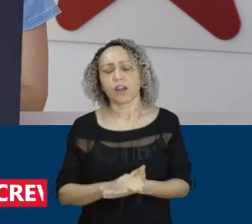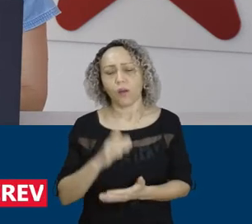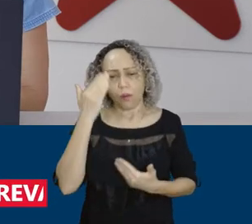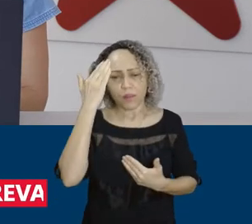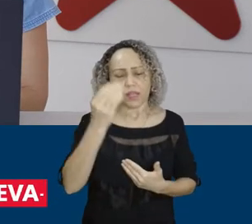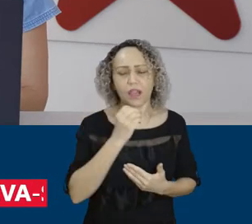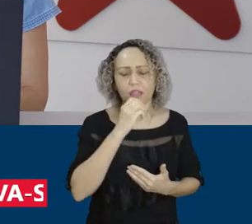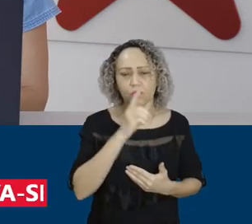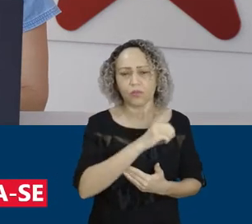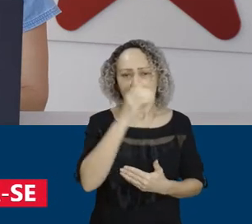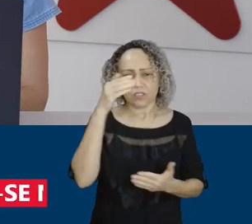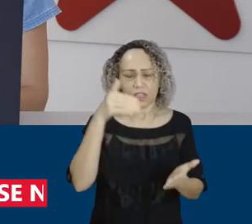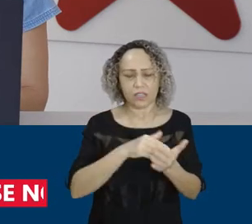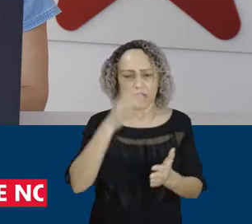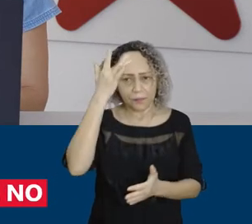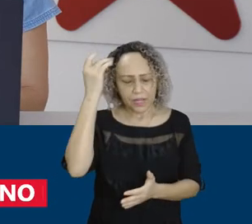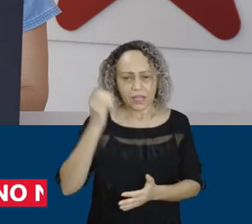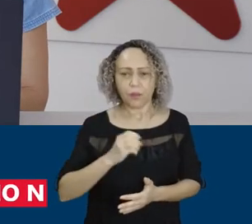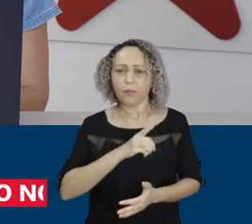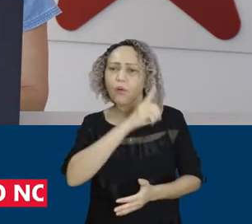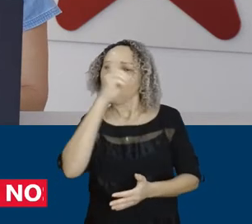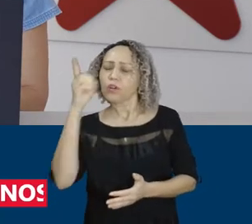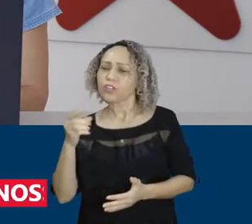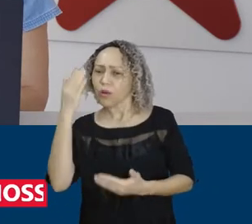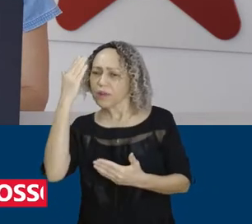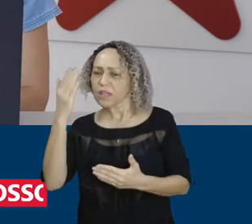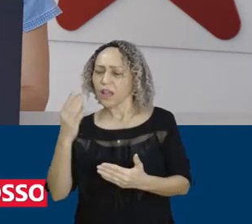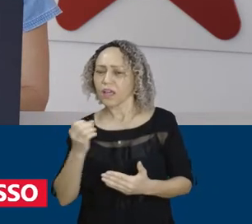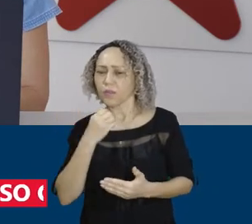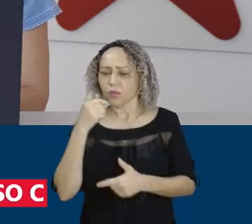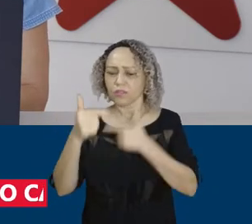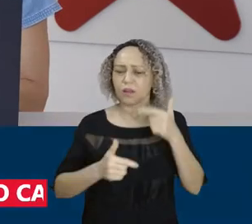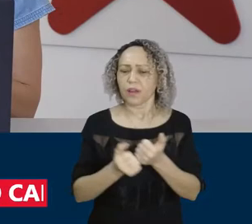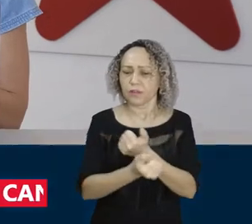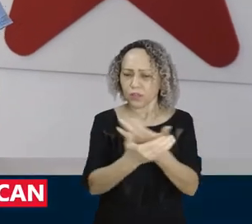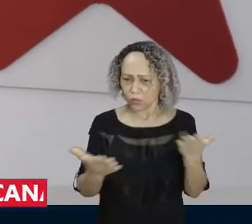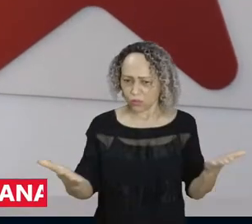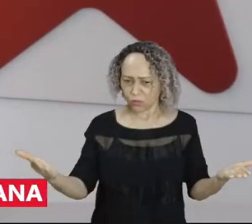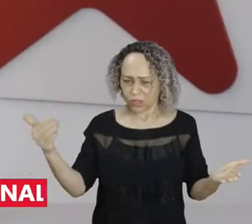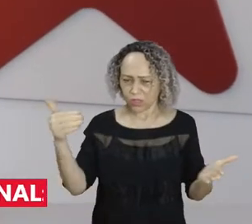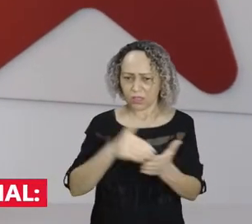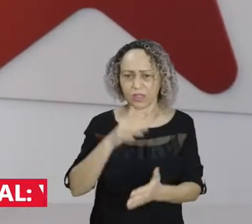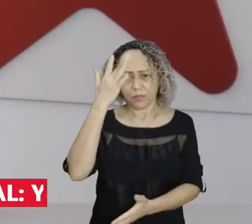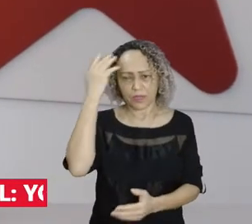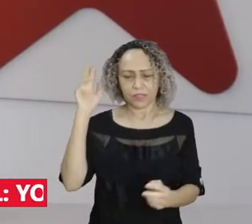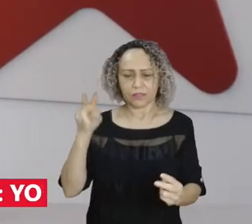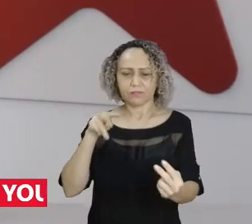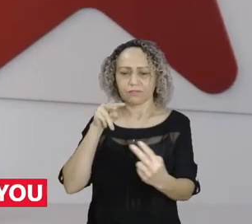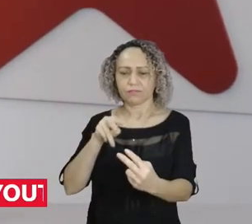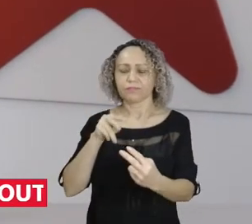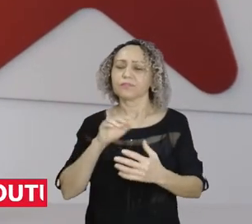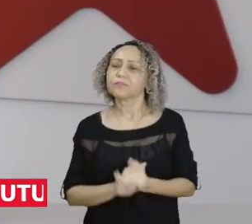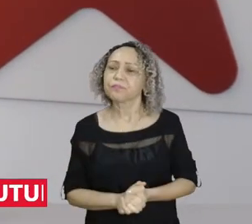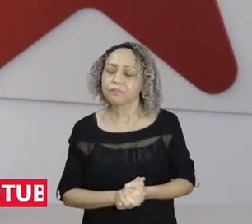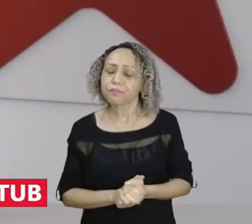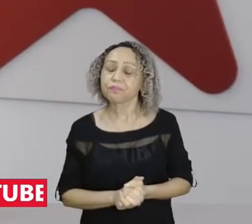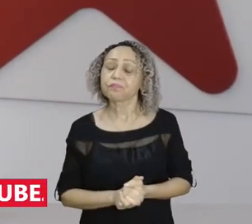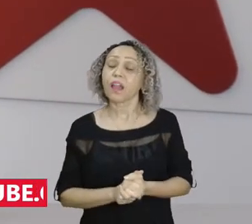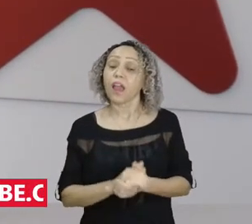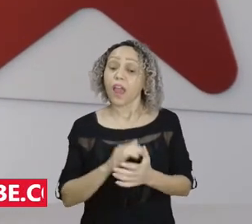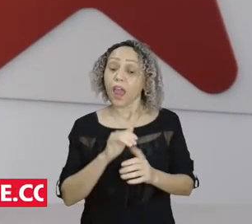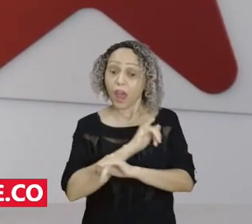trabalho. Bom dia, obrigado, bom trabalho para todo mundo, a gente se vê amanhã. Estas e outras notícias você acompanha em